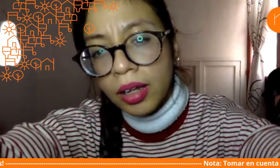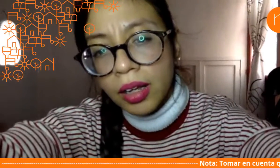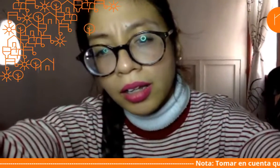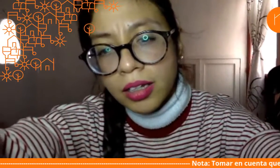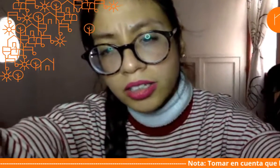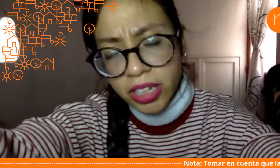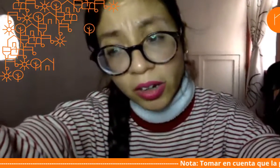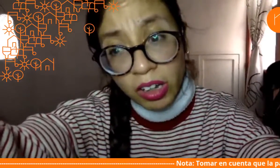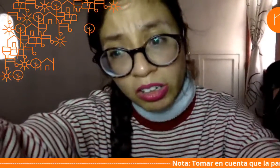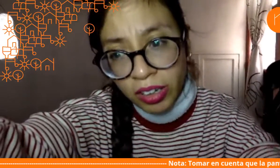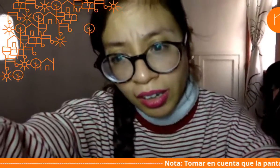Chicos,